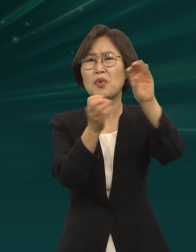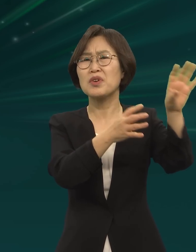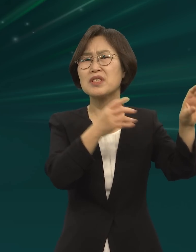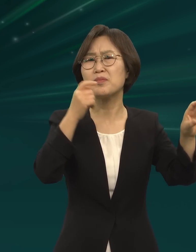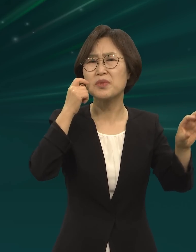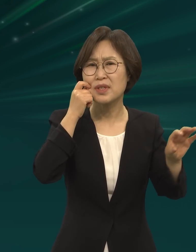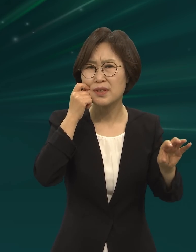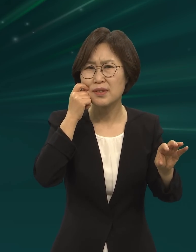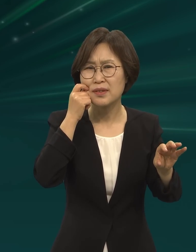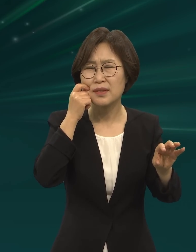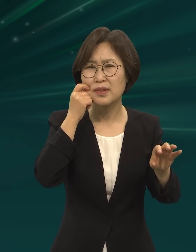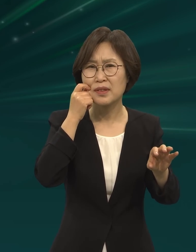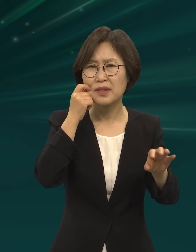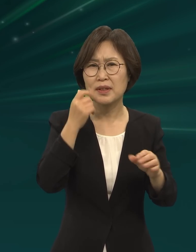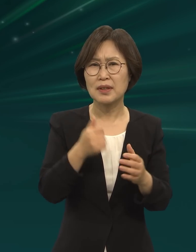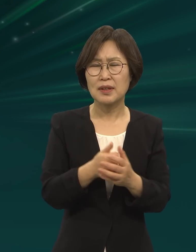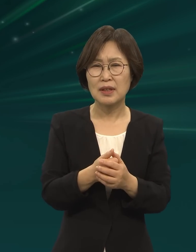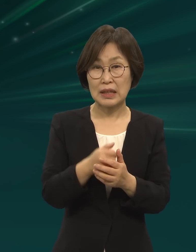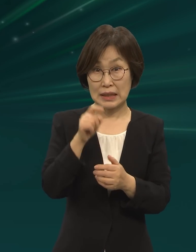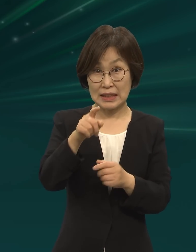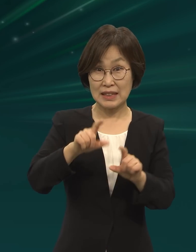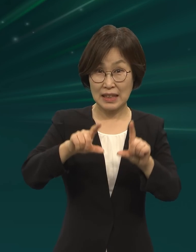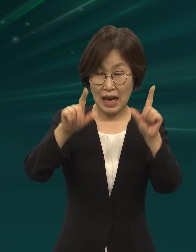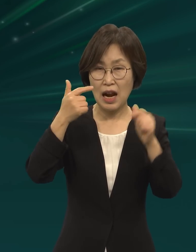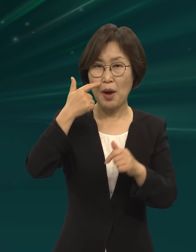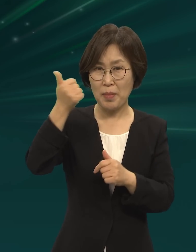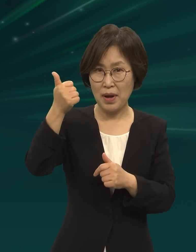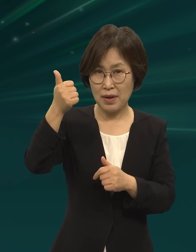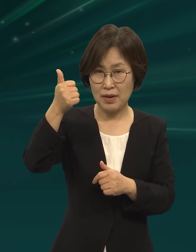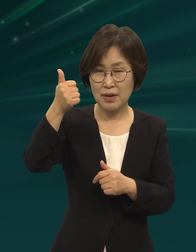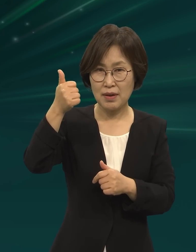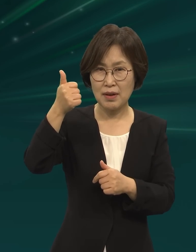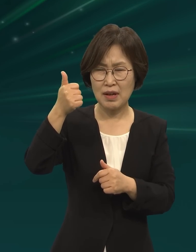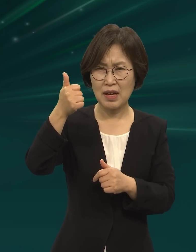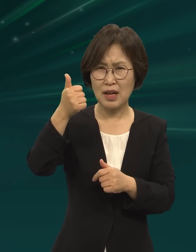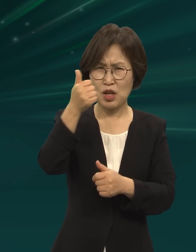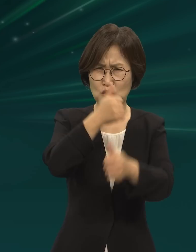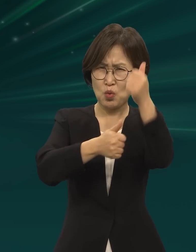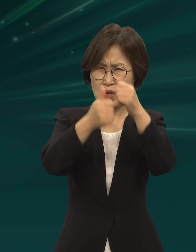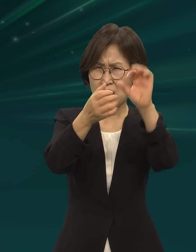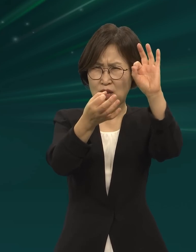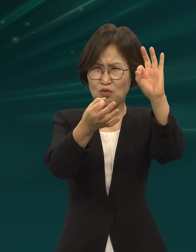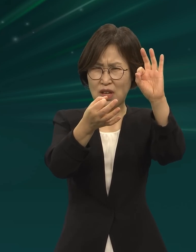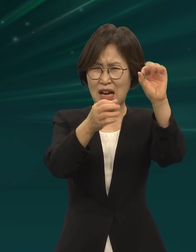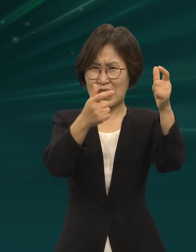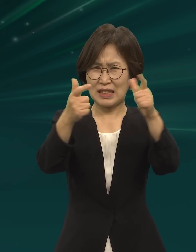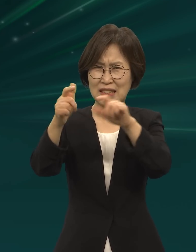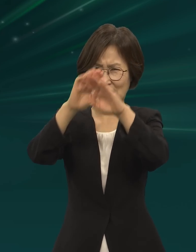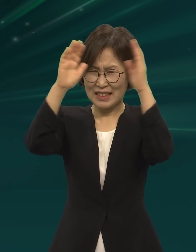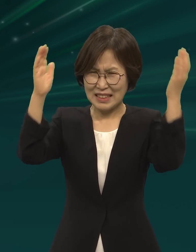수가 없었습니다. 근데 그날에 아빠가 그 조상의 우상을 데리고